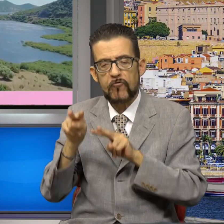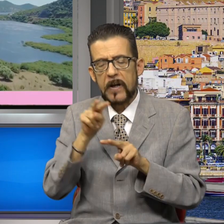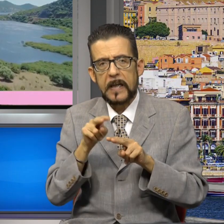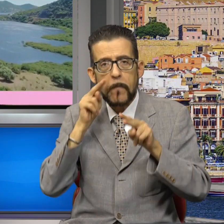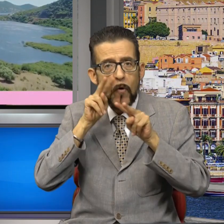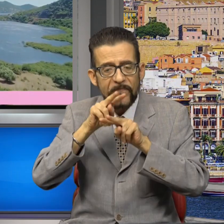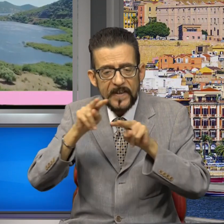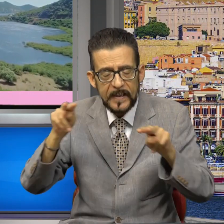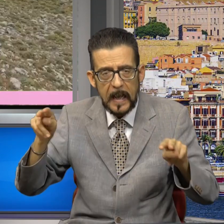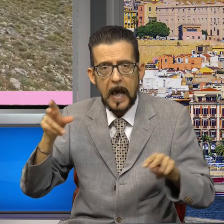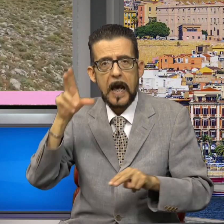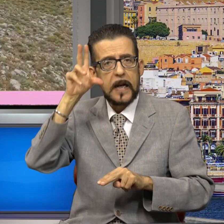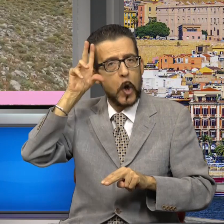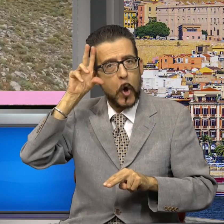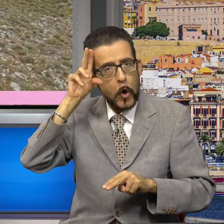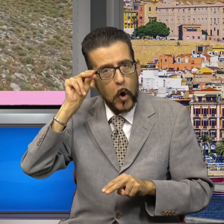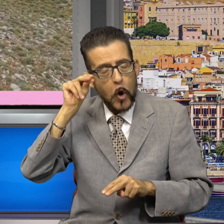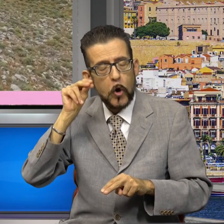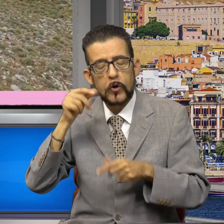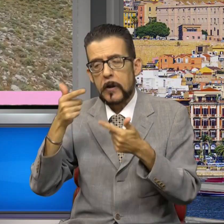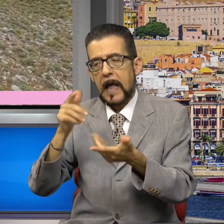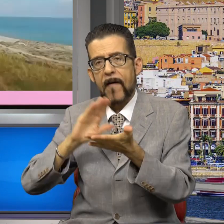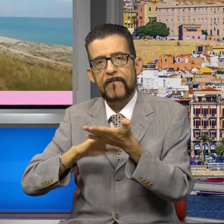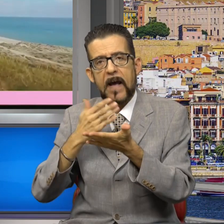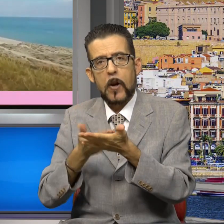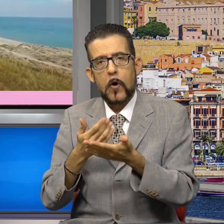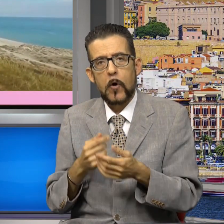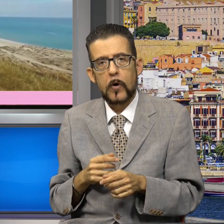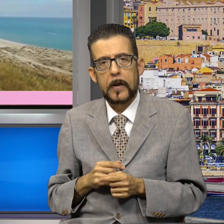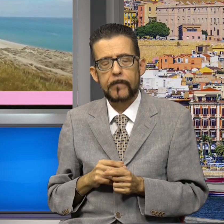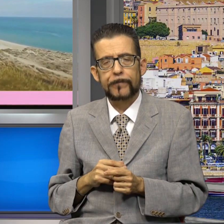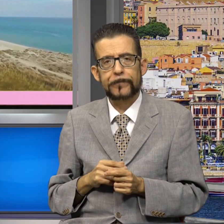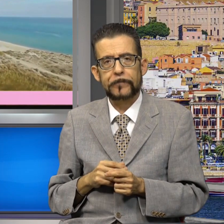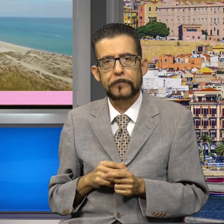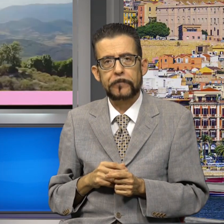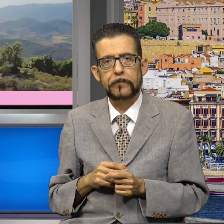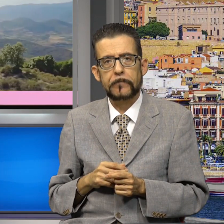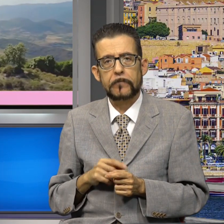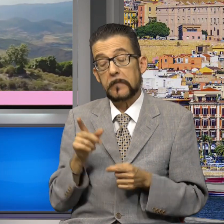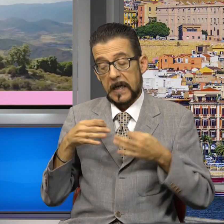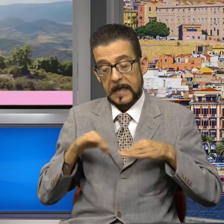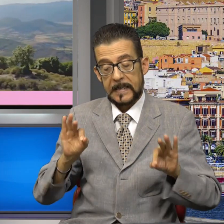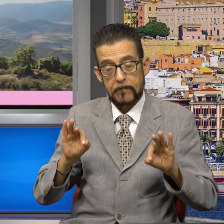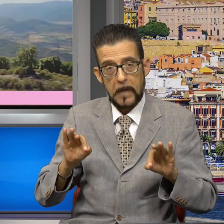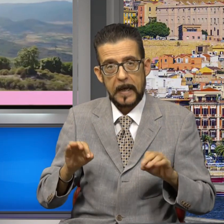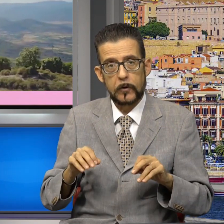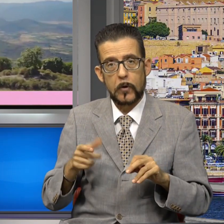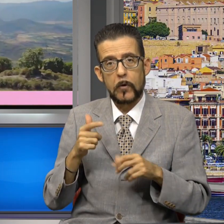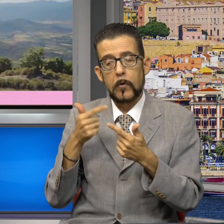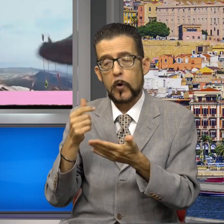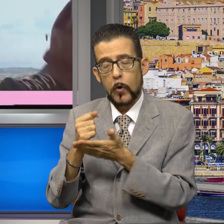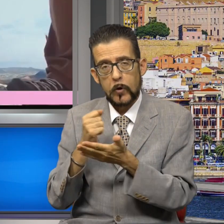visitarlo, di conoscerlo e di naturalmente valorizzarlo. Tutto questo ovviamente nel rispetto e soprattutto consentendo che